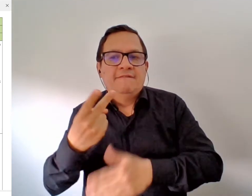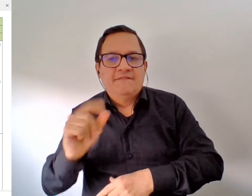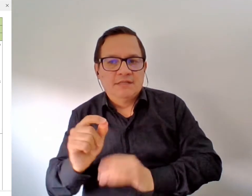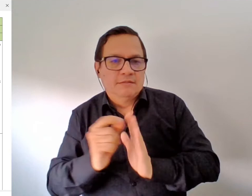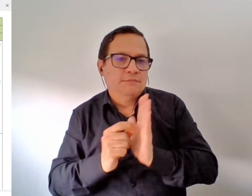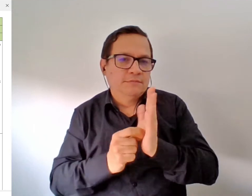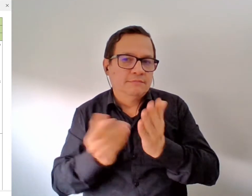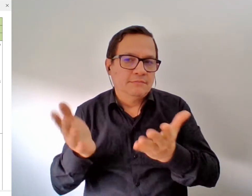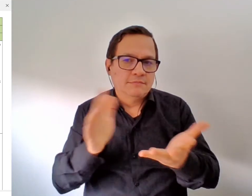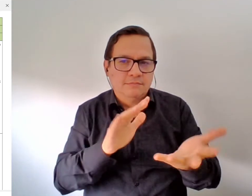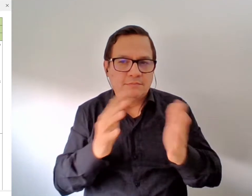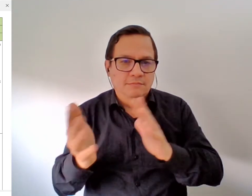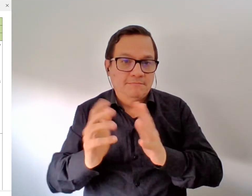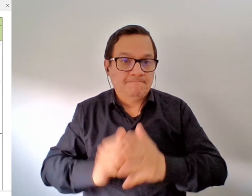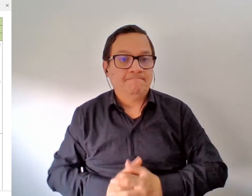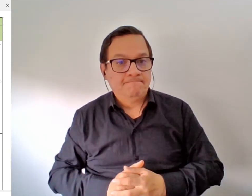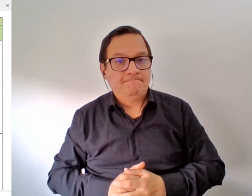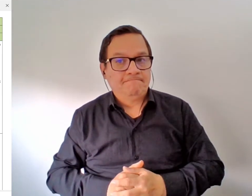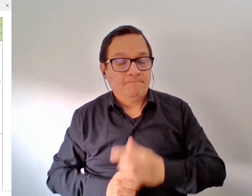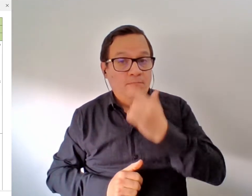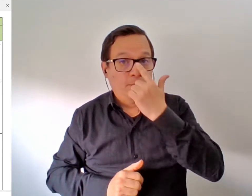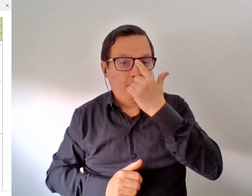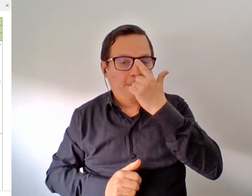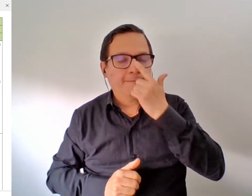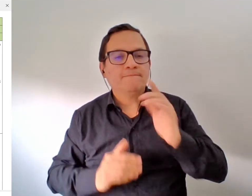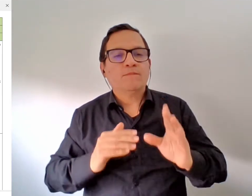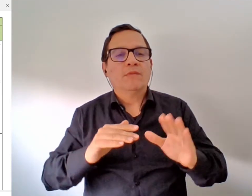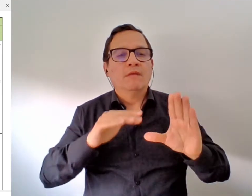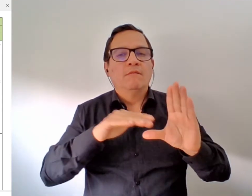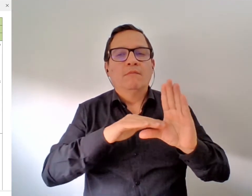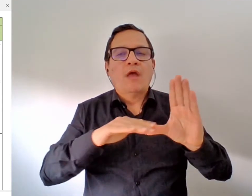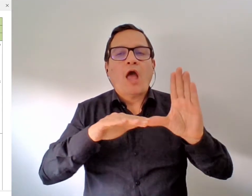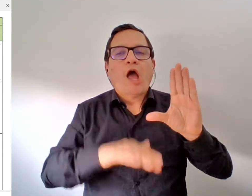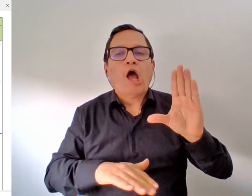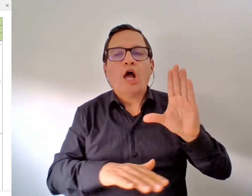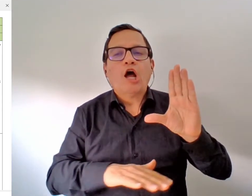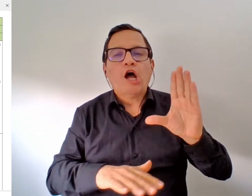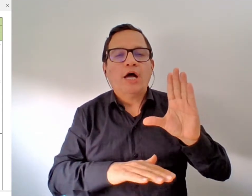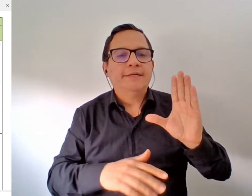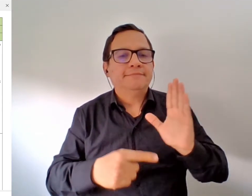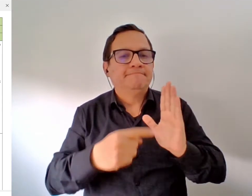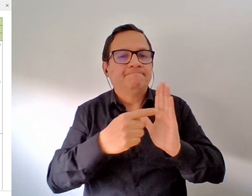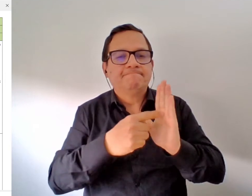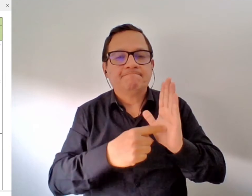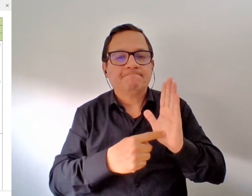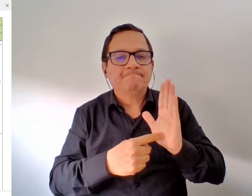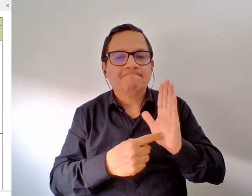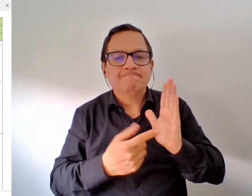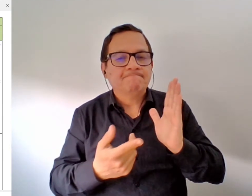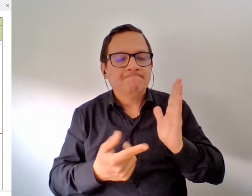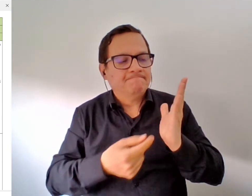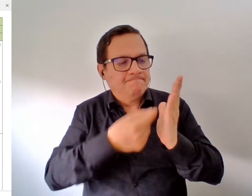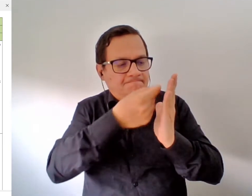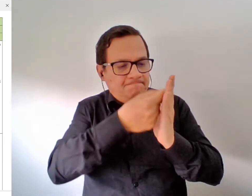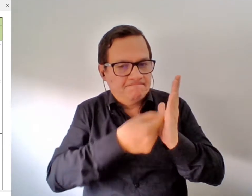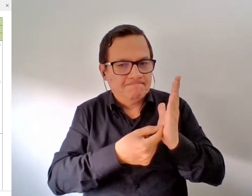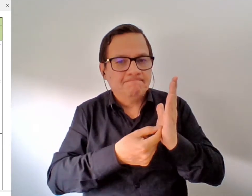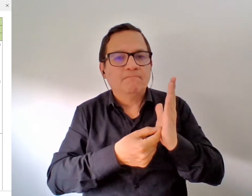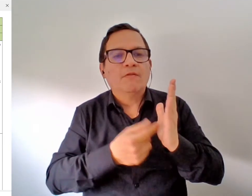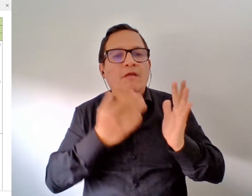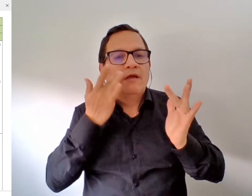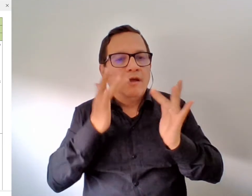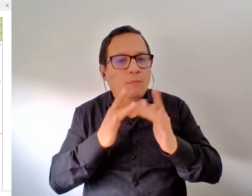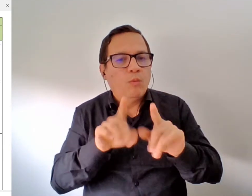y 20 puntos. Nivel bajo. No se tomaron en cuenta las especificaciones